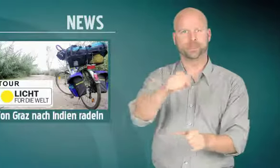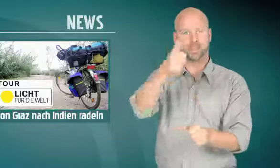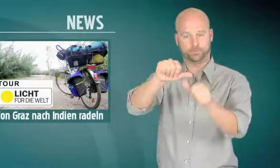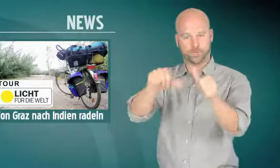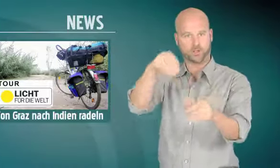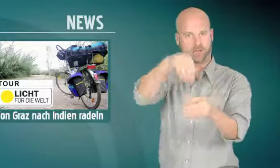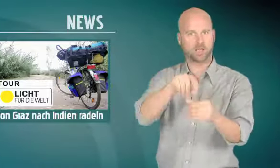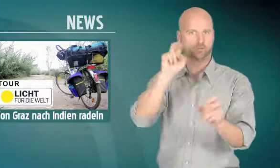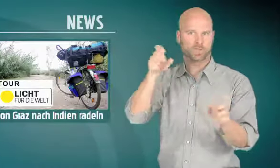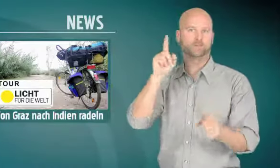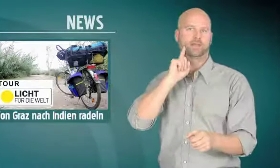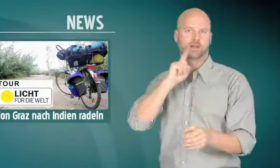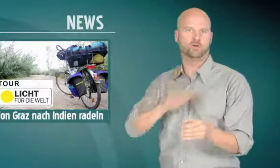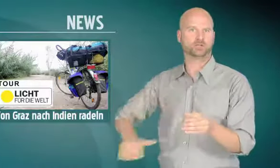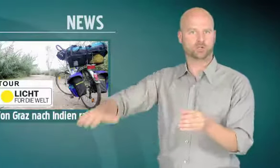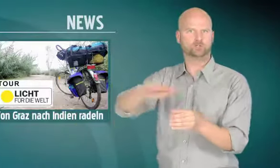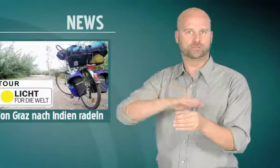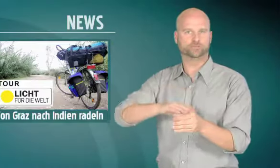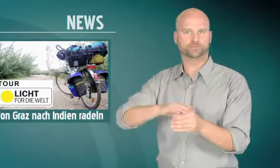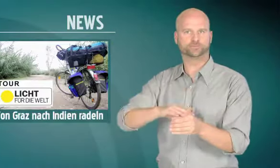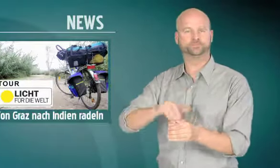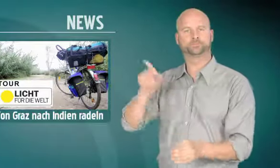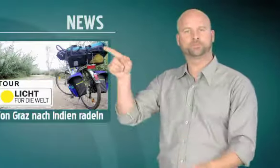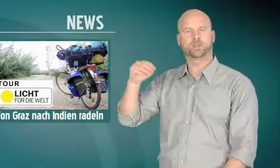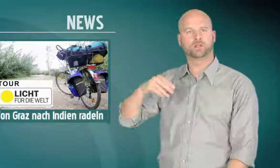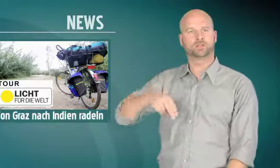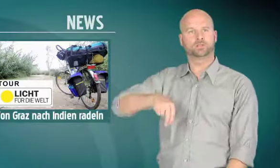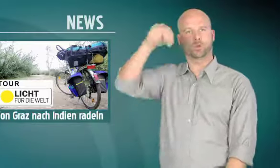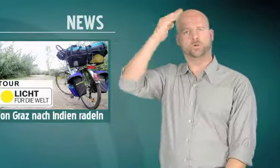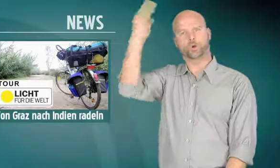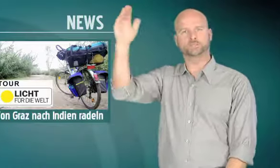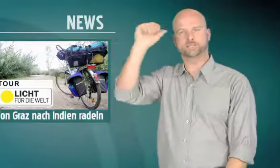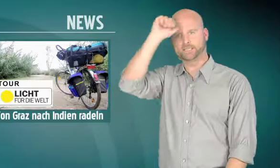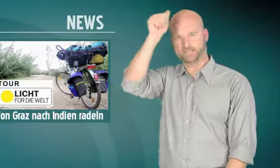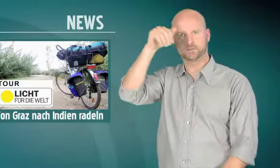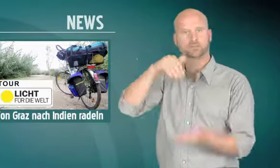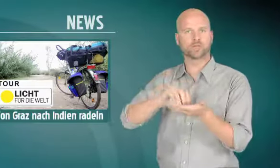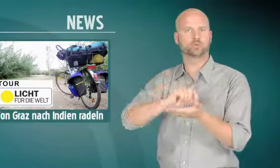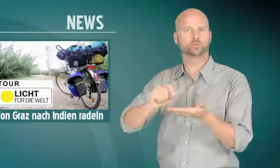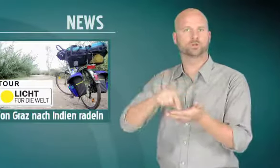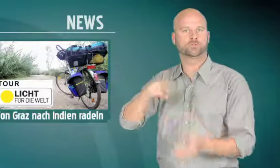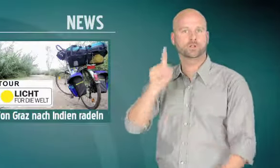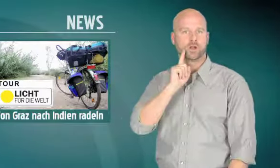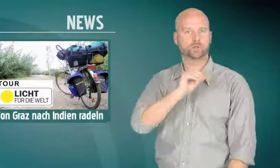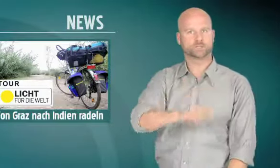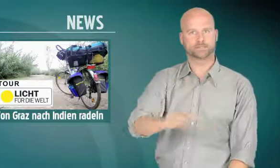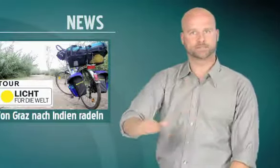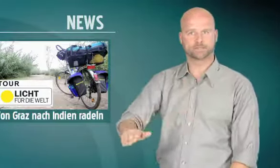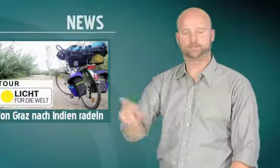ist auch ein Projekt der Gehörlosengemeinschaft dabei. Eine Schule für gehörlose Kinder in Nordostindien. Auch